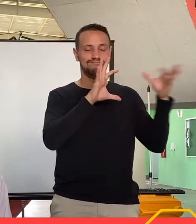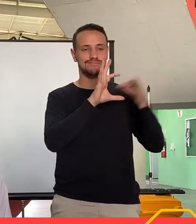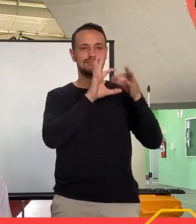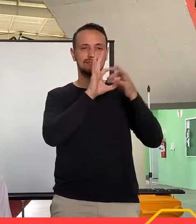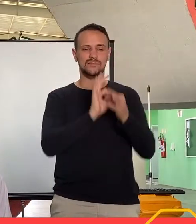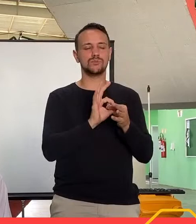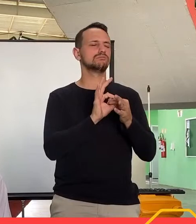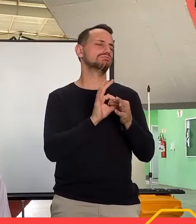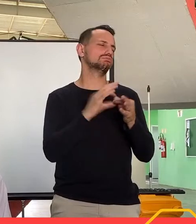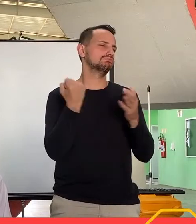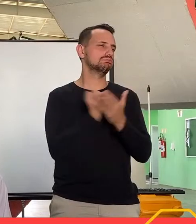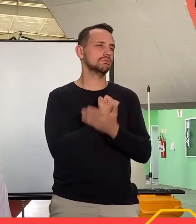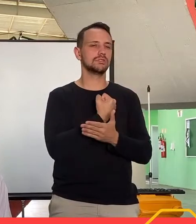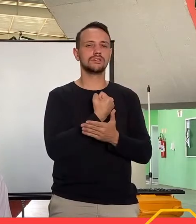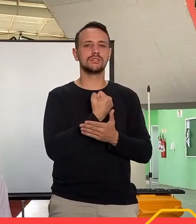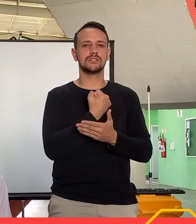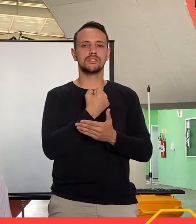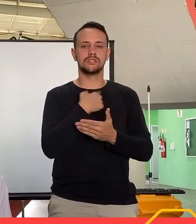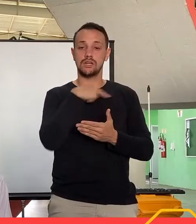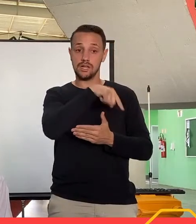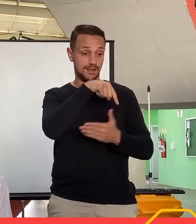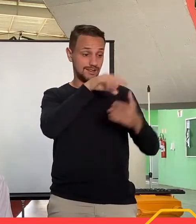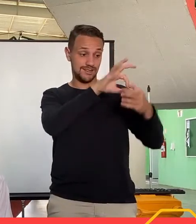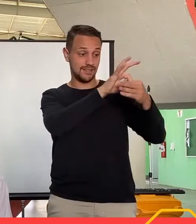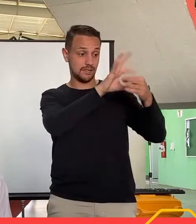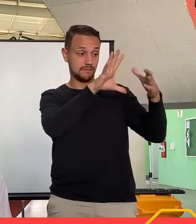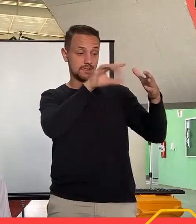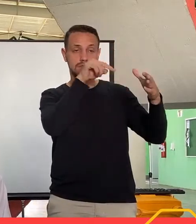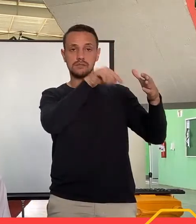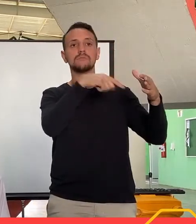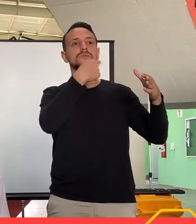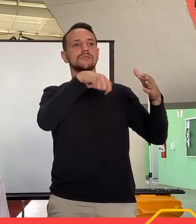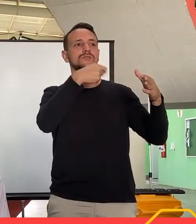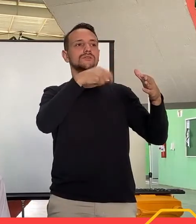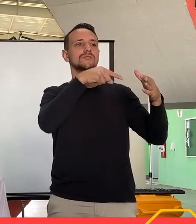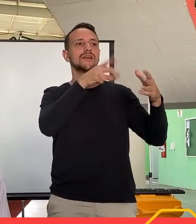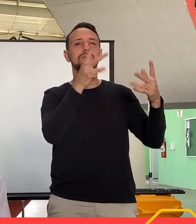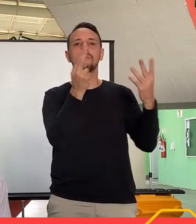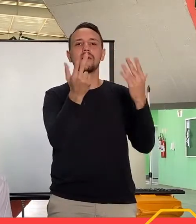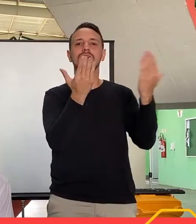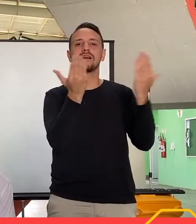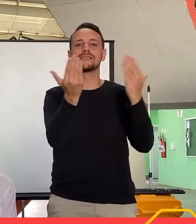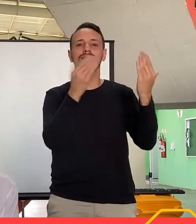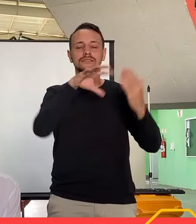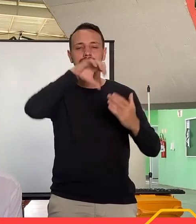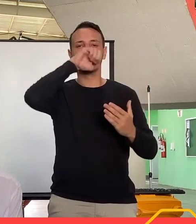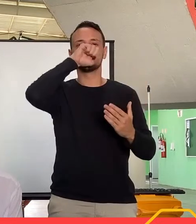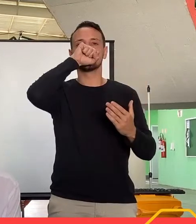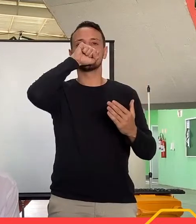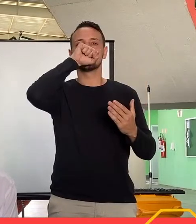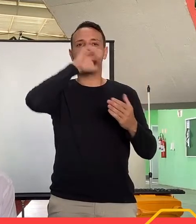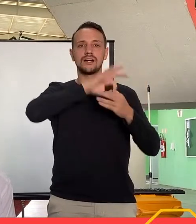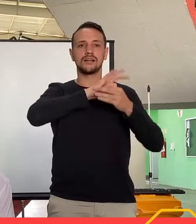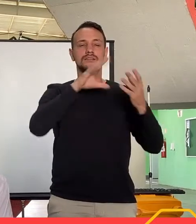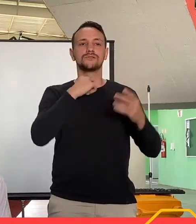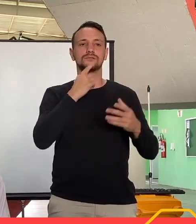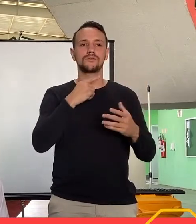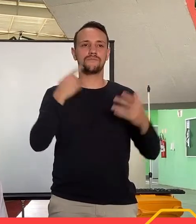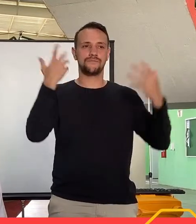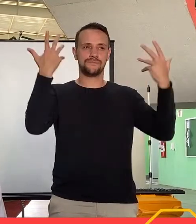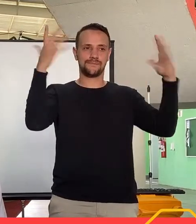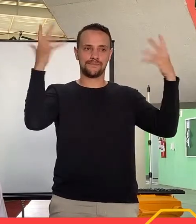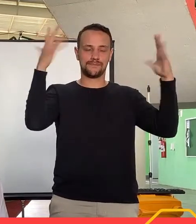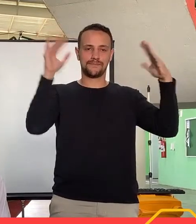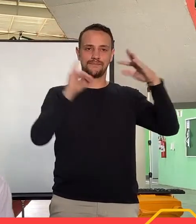aqui é o oxigênio das nossas vidas, né? E eu vou morrer se não respirar. É isso. Parabéns,